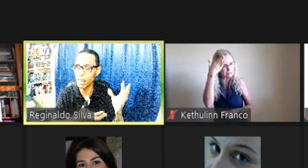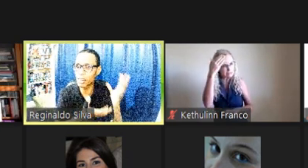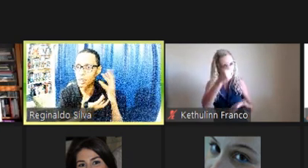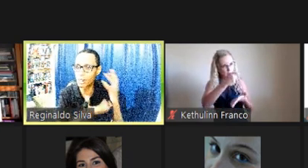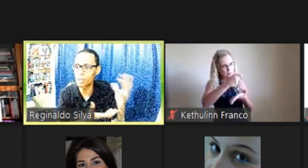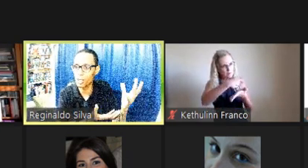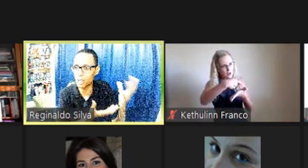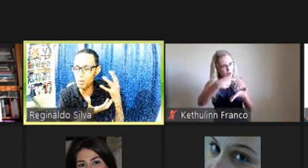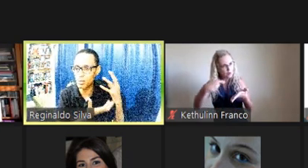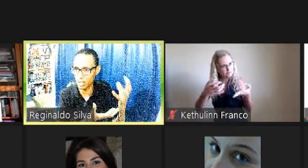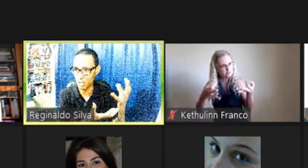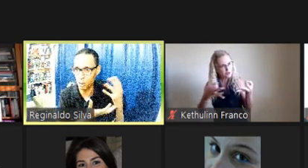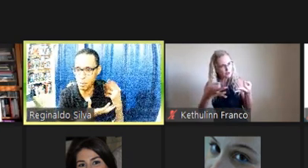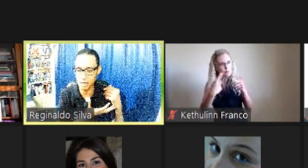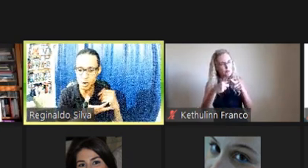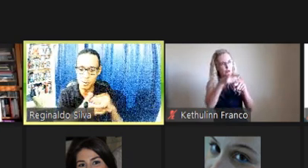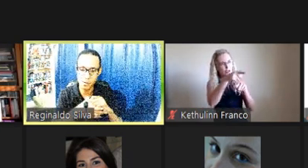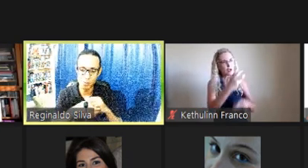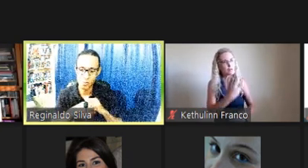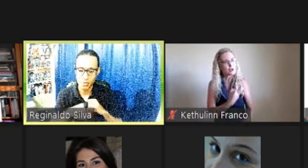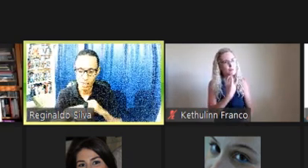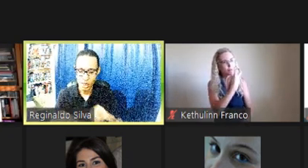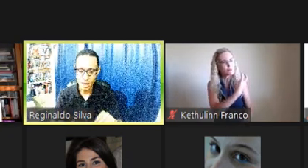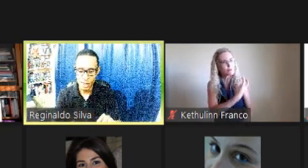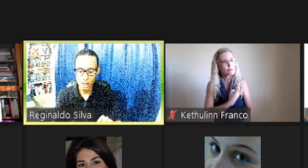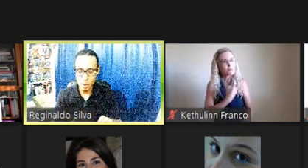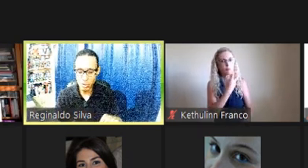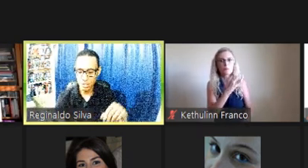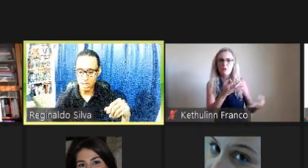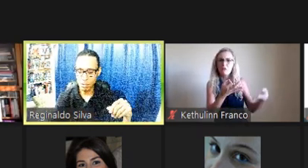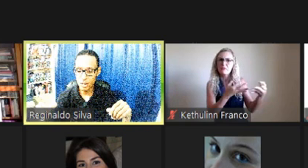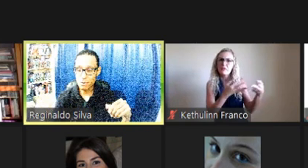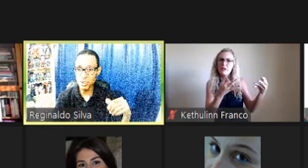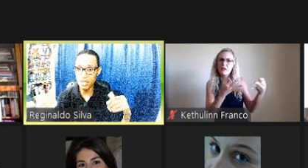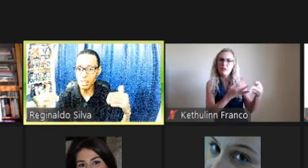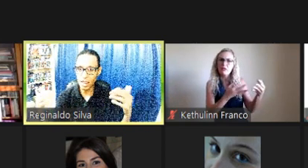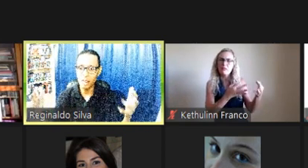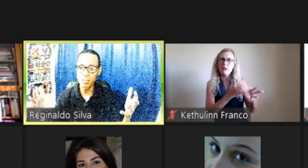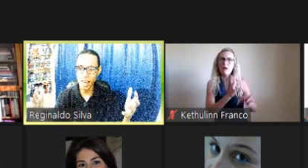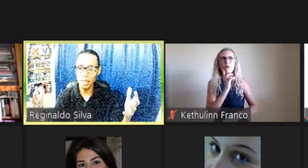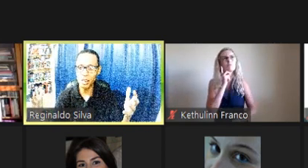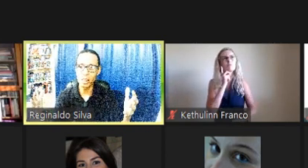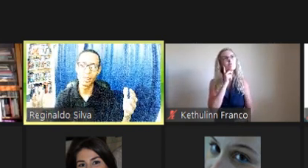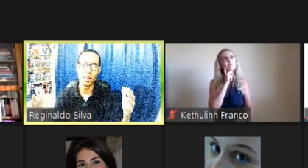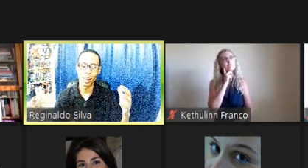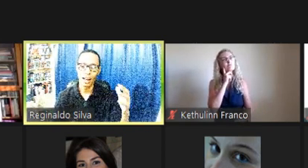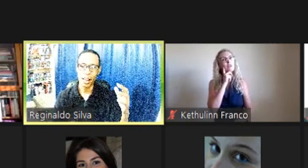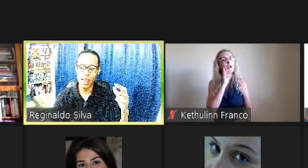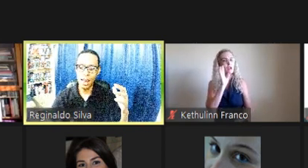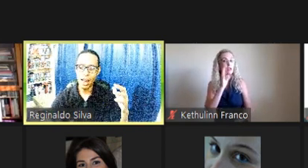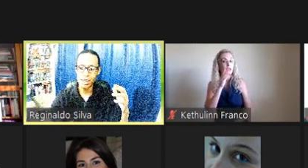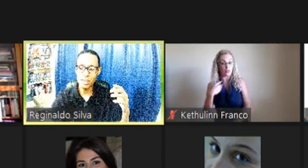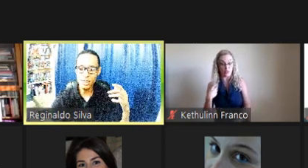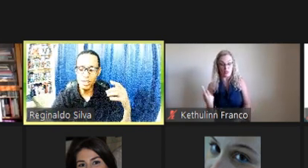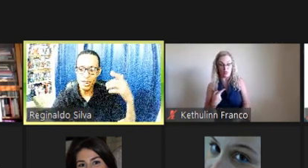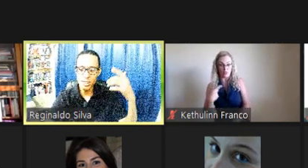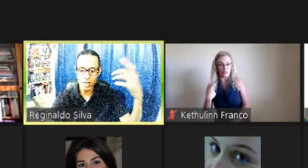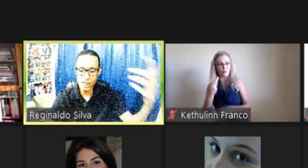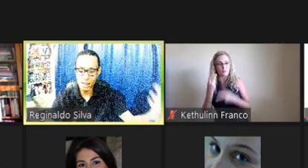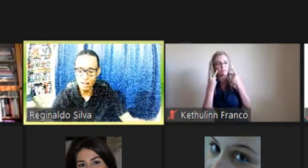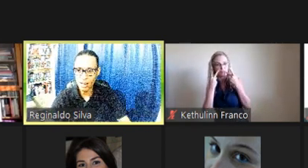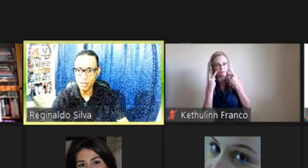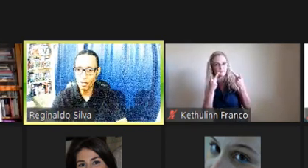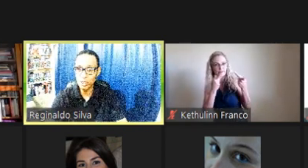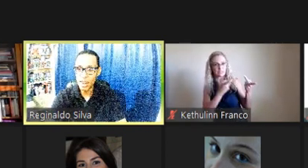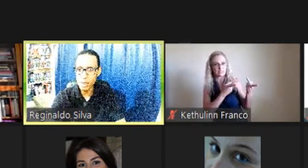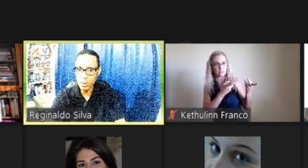porque nós tínhamos essa informação. E como nós estávamos em visita técnica, 15 dias